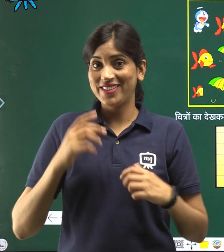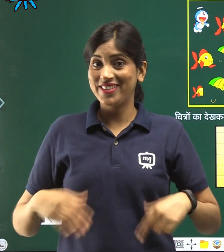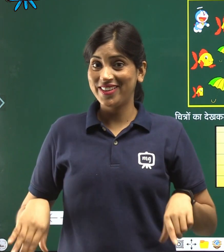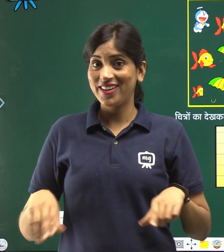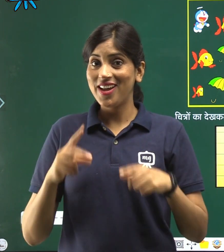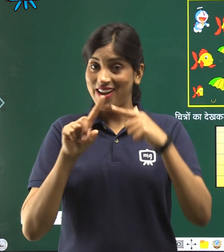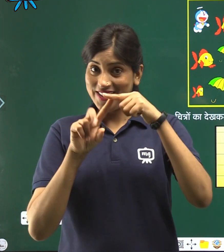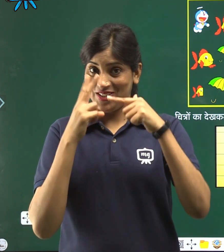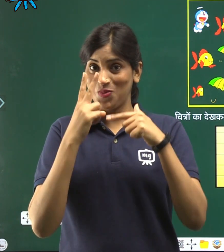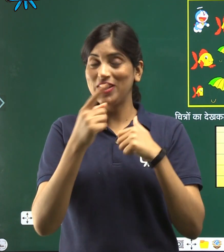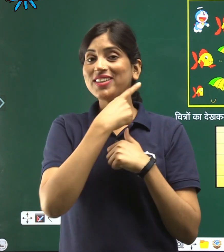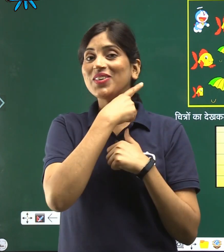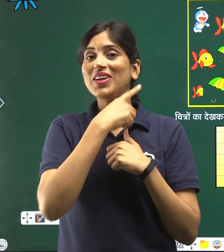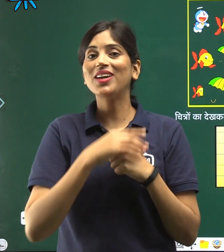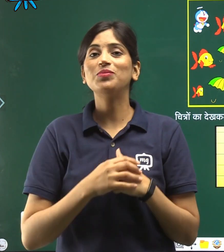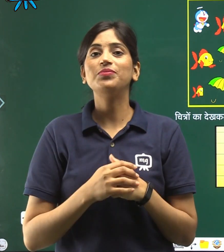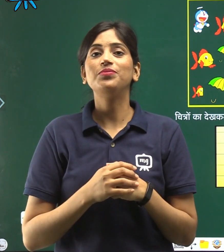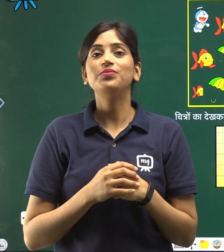ये भी टीवी में देखते हो ना,